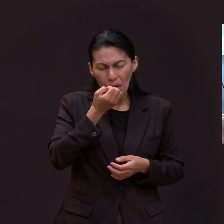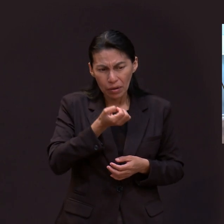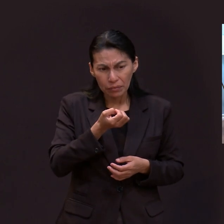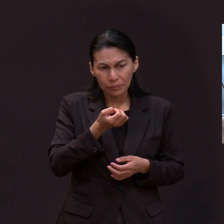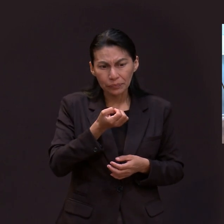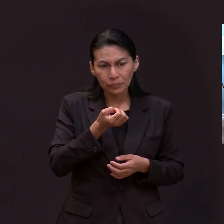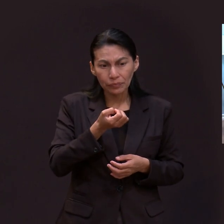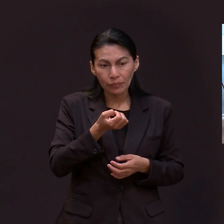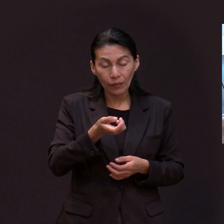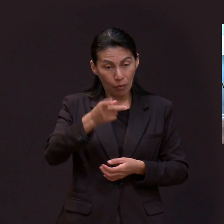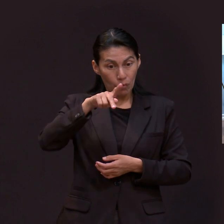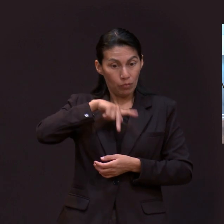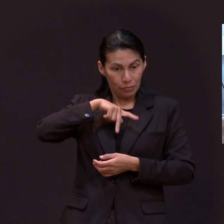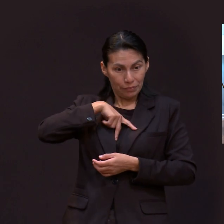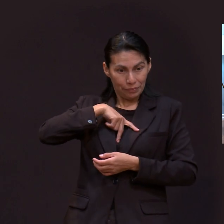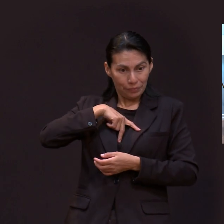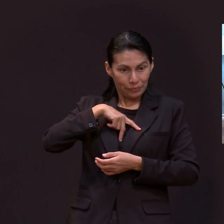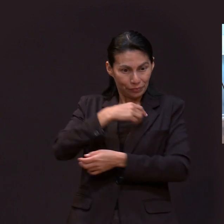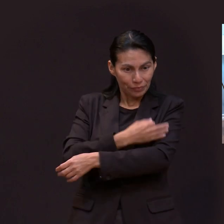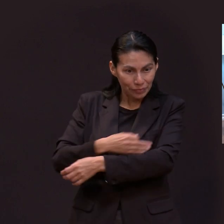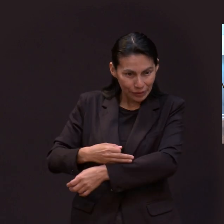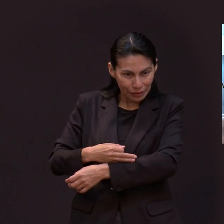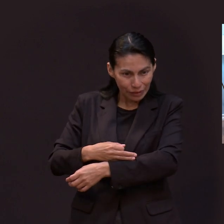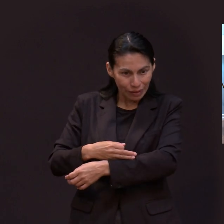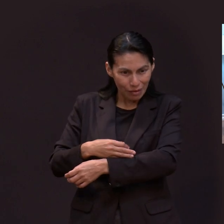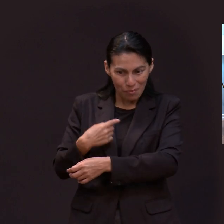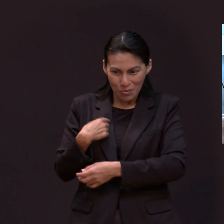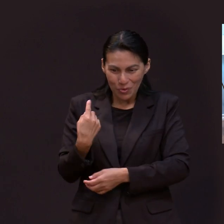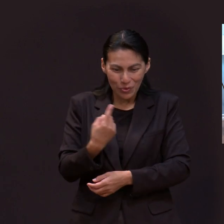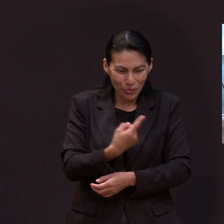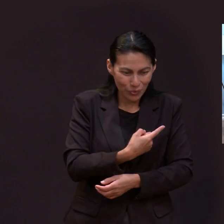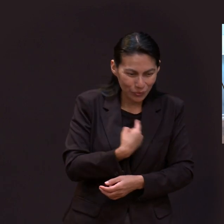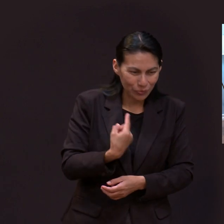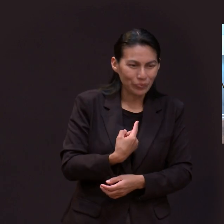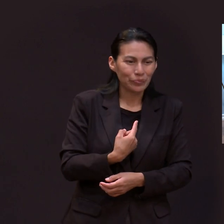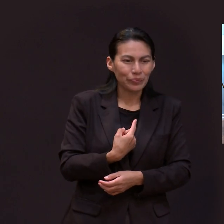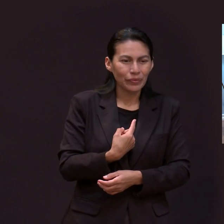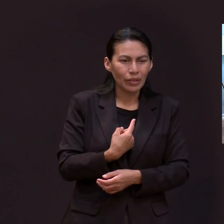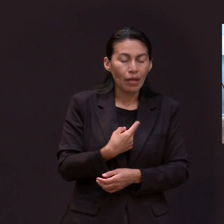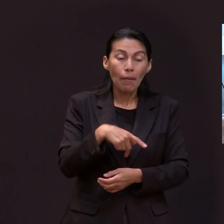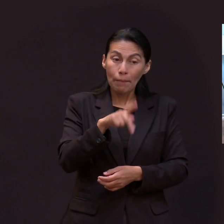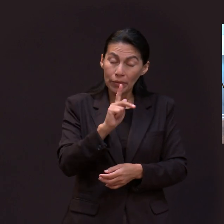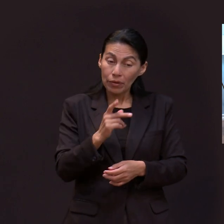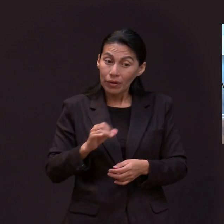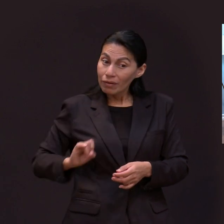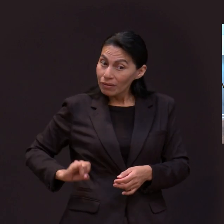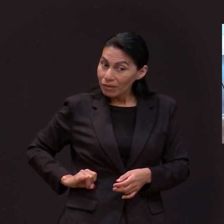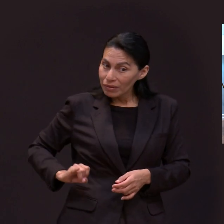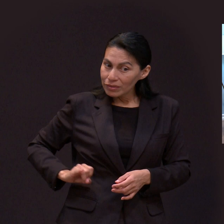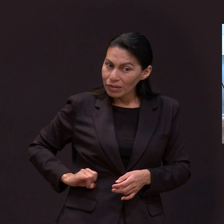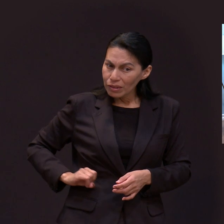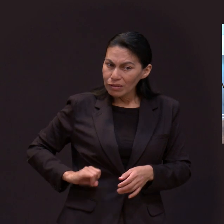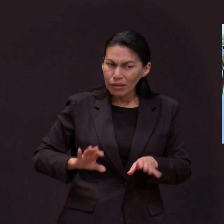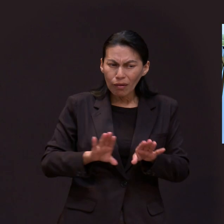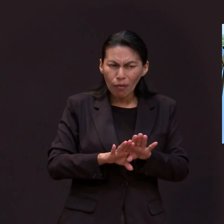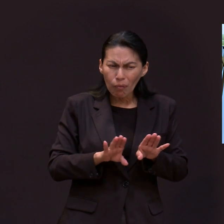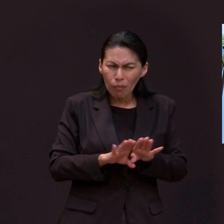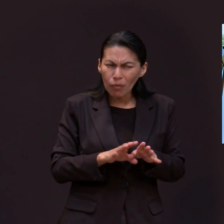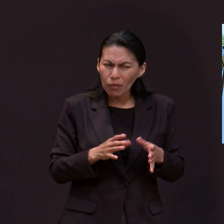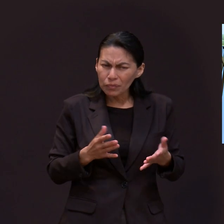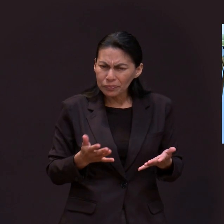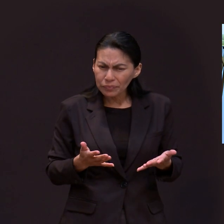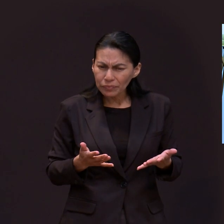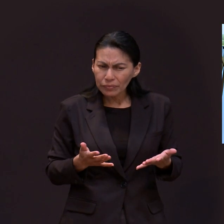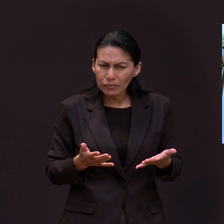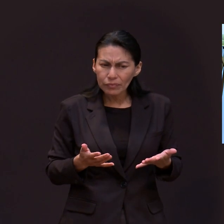por la gente que conoce modelo por lo nuestro y esto es interesante el